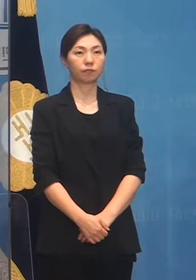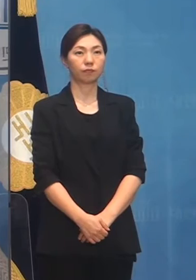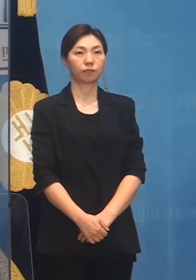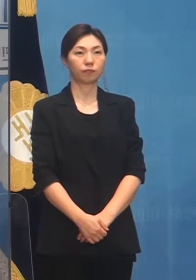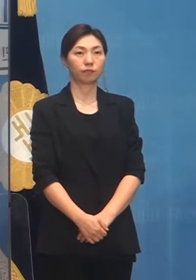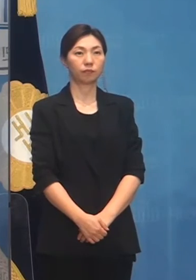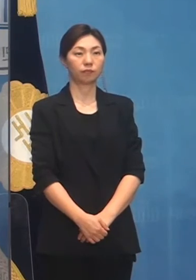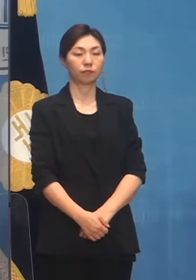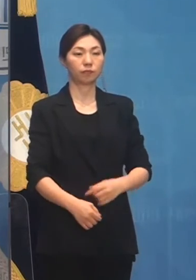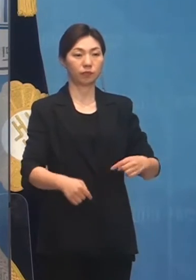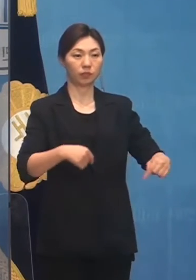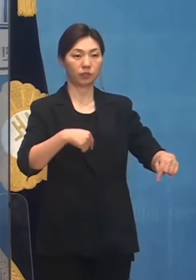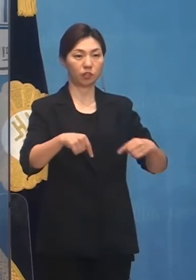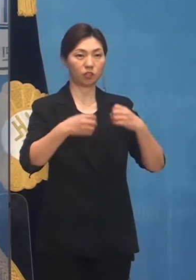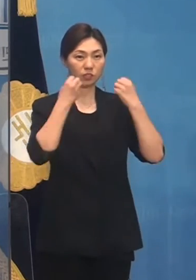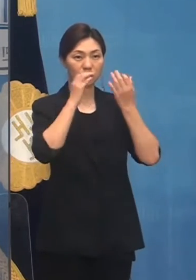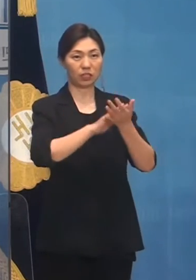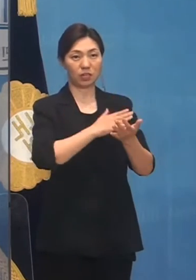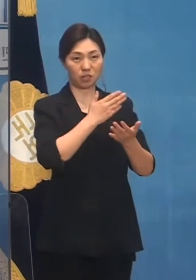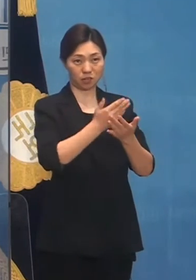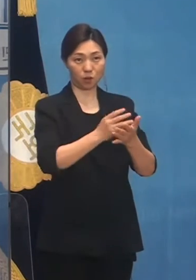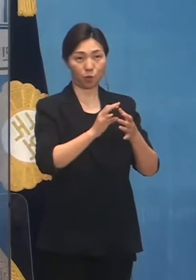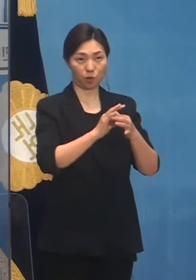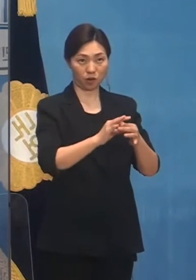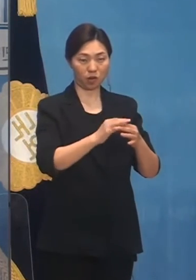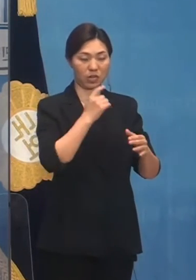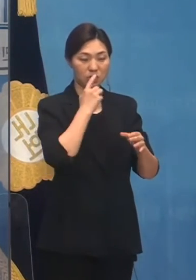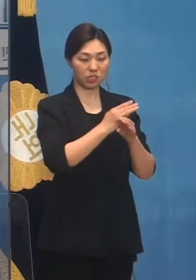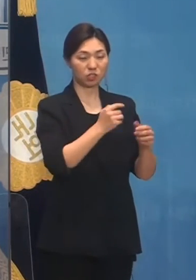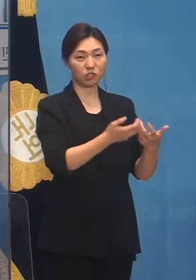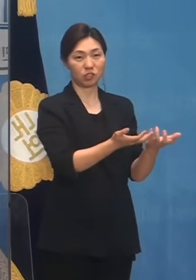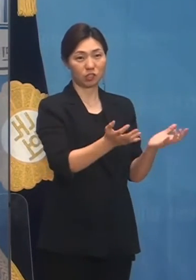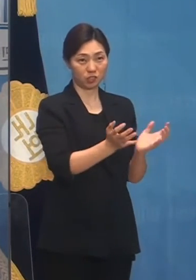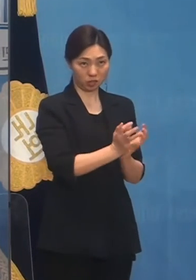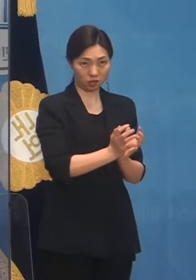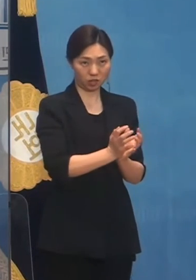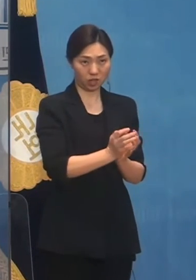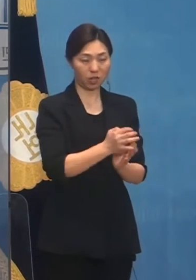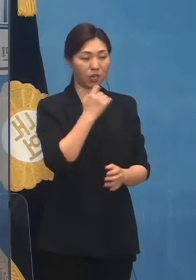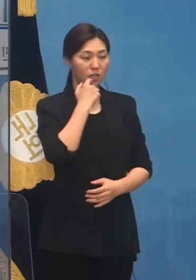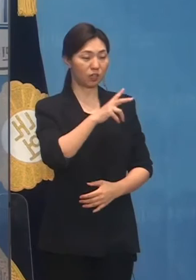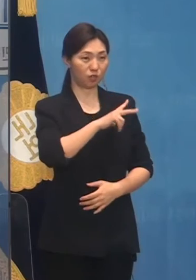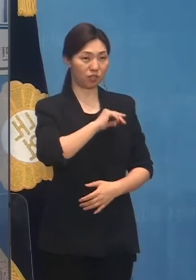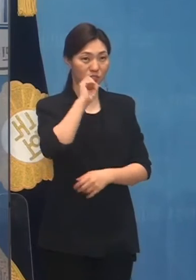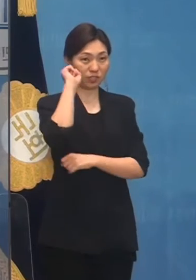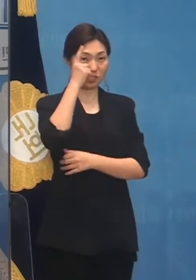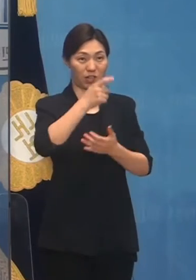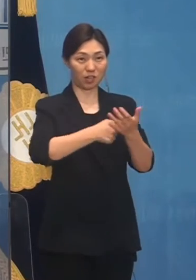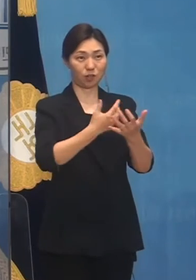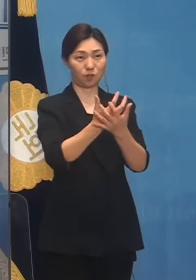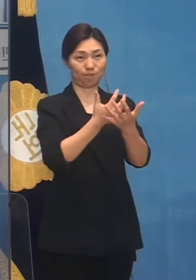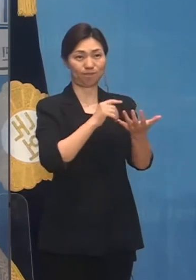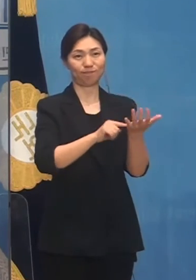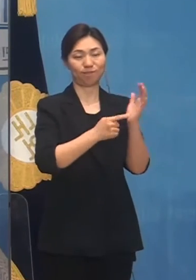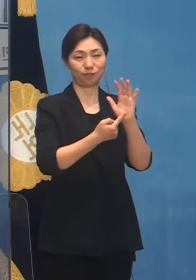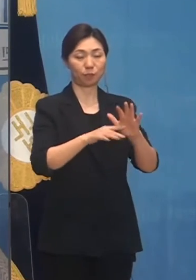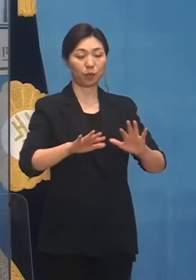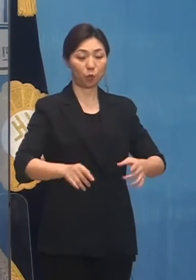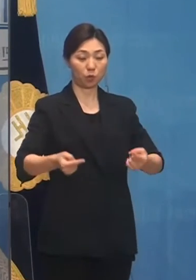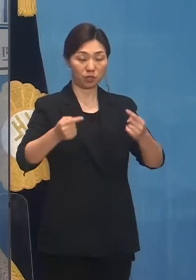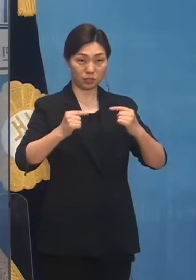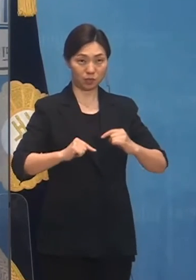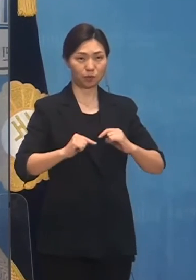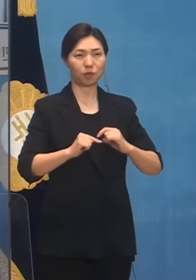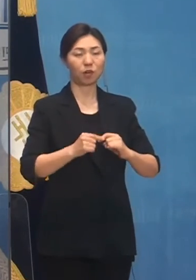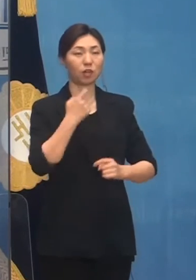저희 그 정치 개혁 관련된 더불어민주당 국회의원들의 기자회견을 지금부터 시작하도록 하겠습니다. 먼저 이 자리에 참석하신